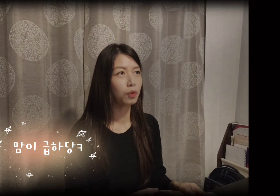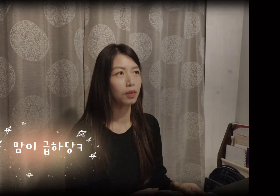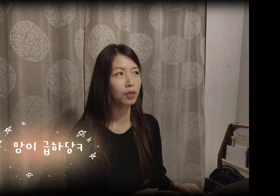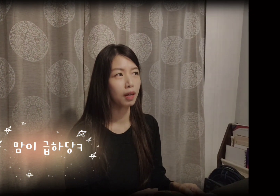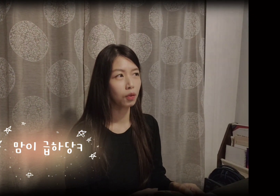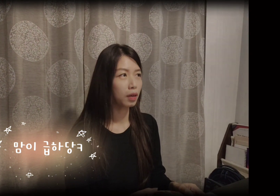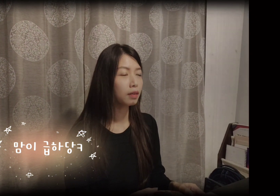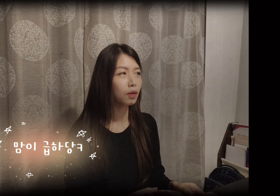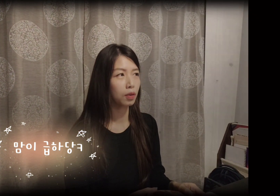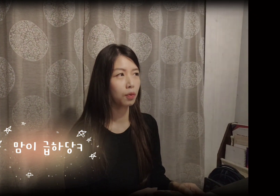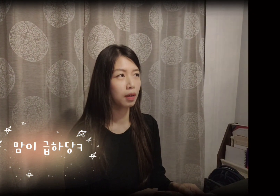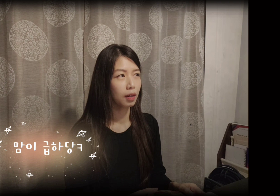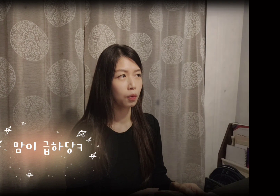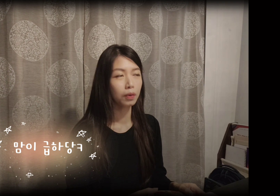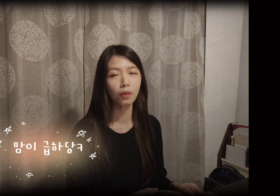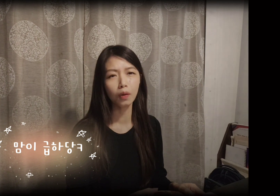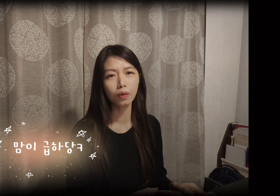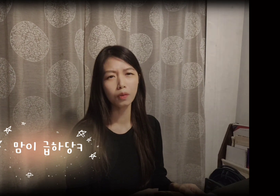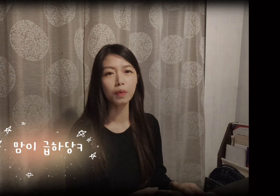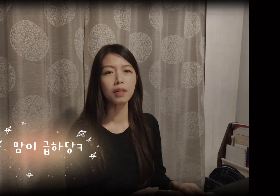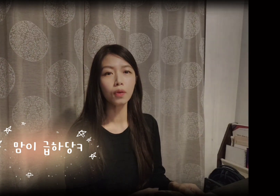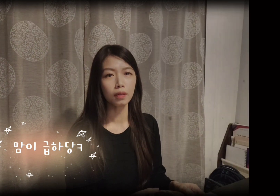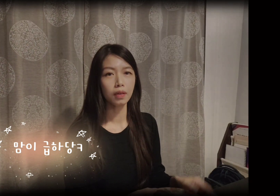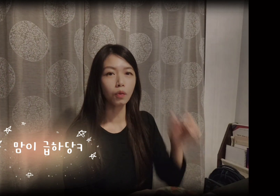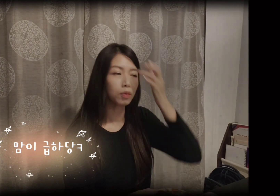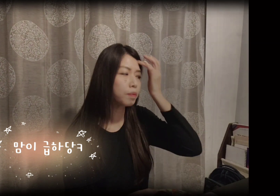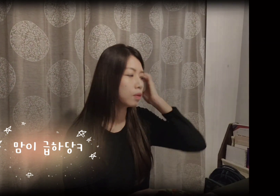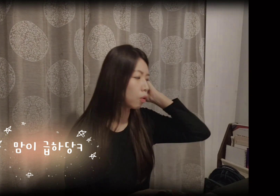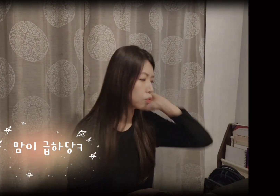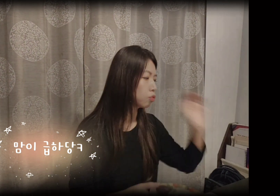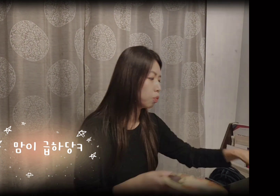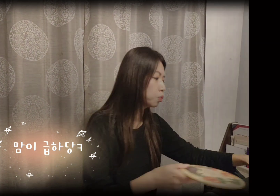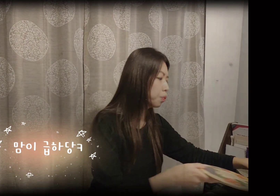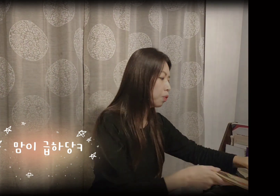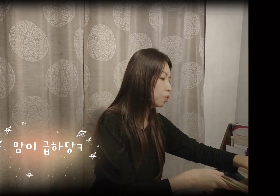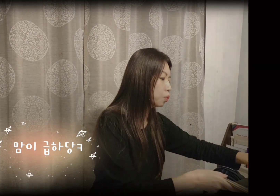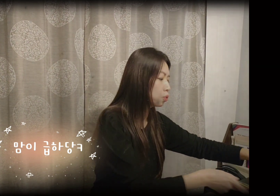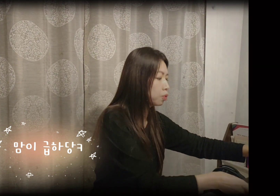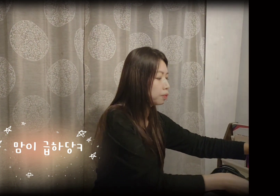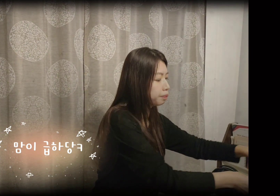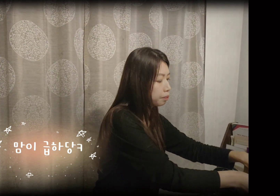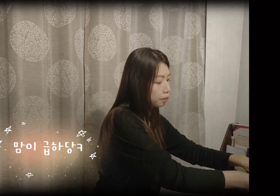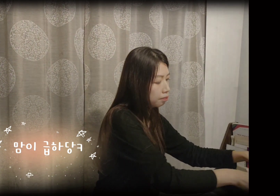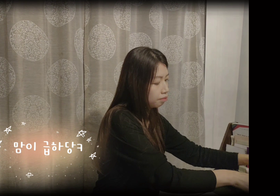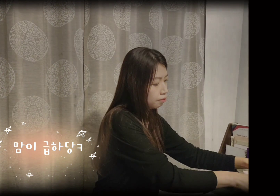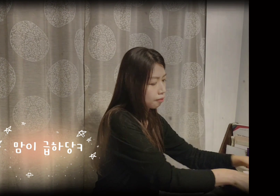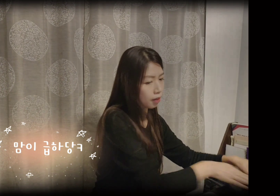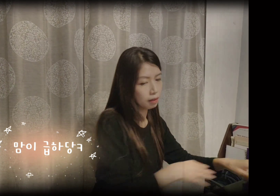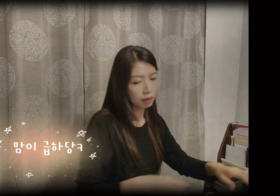월요일인데 오늘 주일날 교회 끝나고 이제 오는 건데, 오늘은 좀 일찍 왔어요. 제가 너무 힘들어가지고 몸도 별로 안